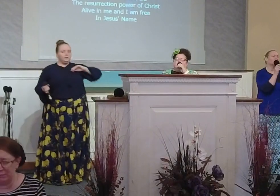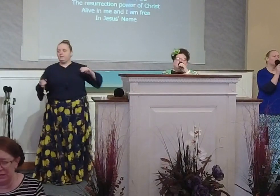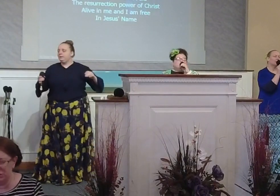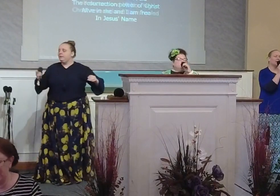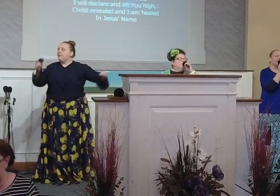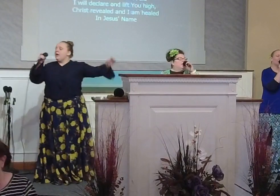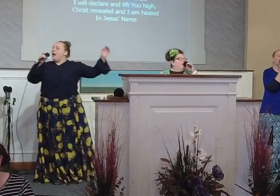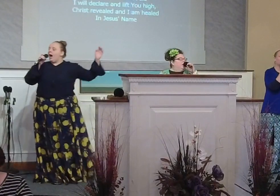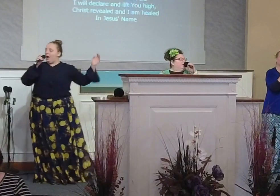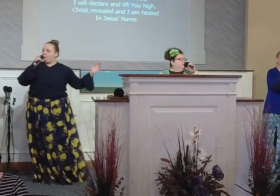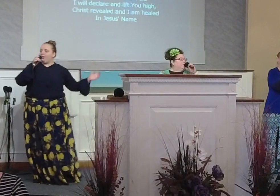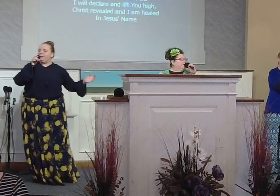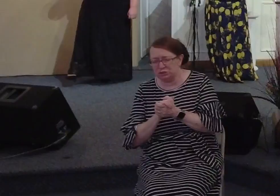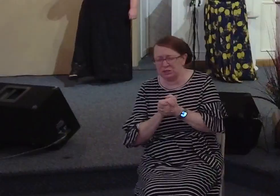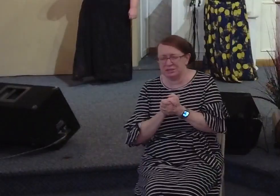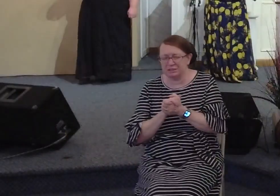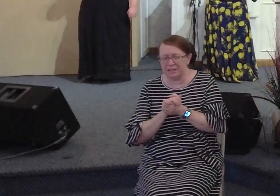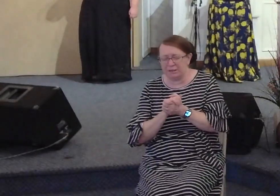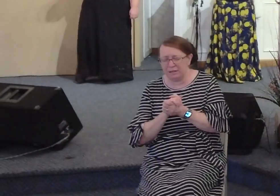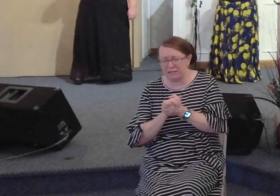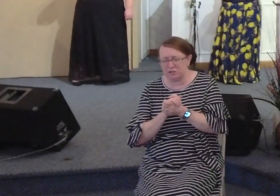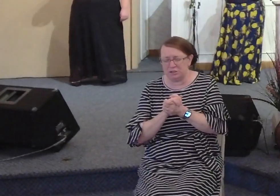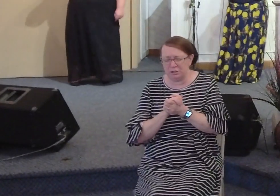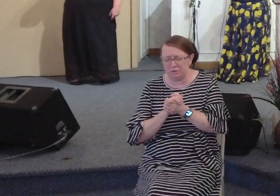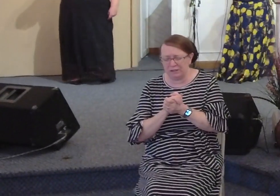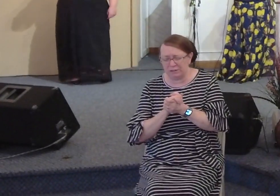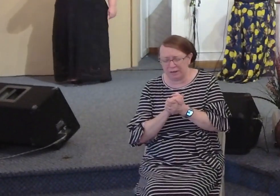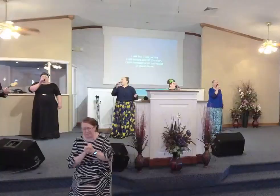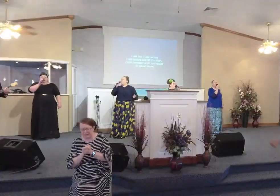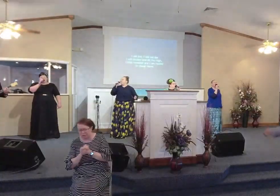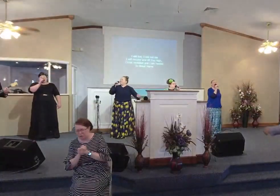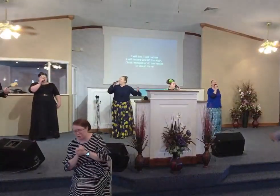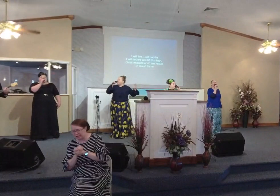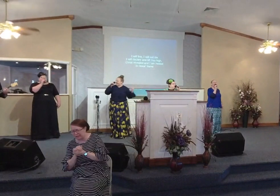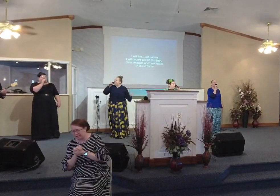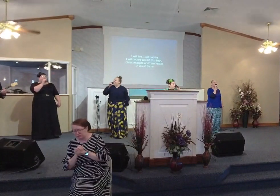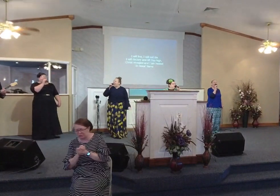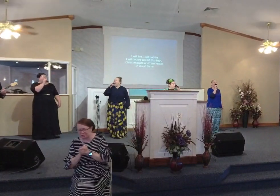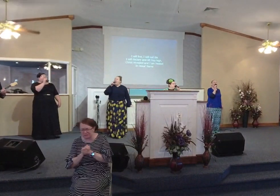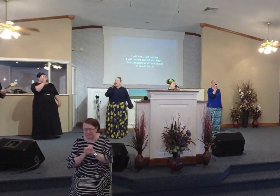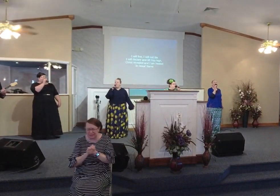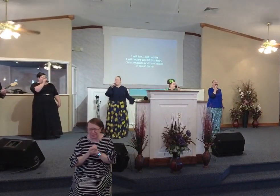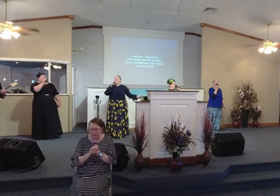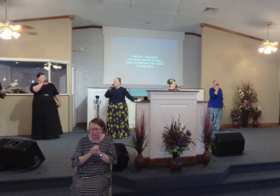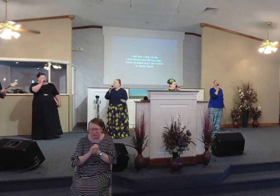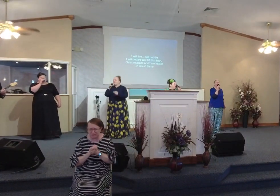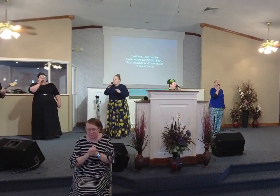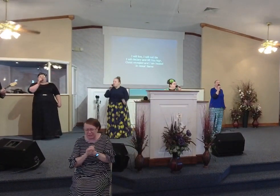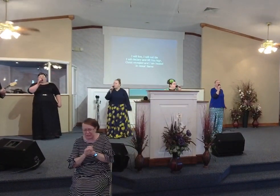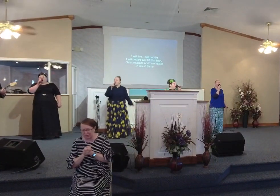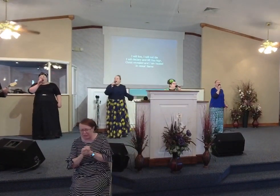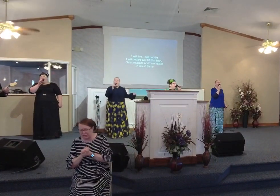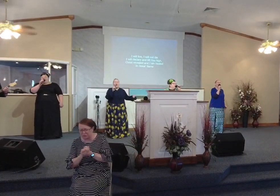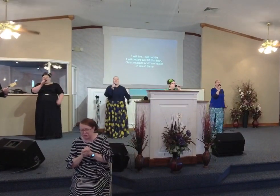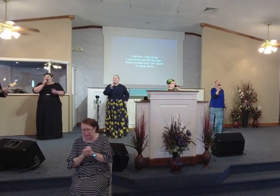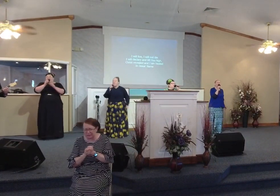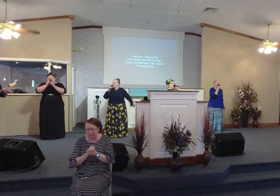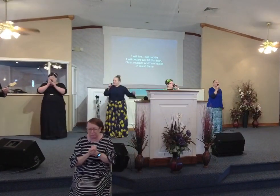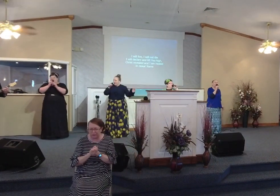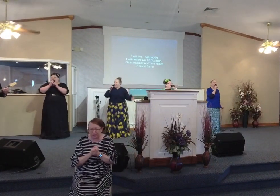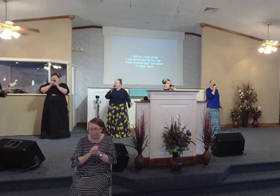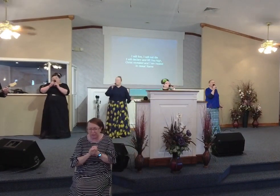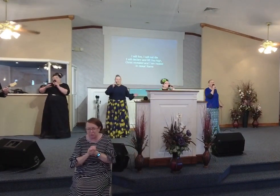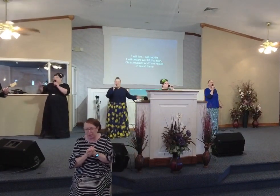Yo no voy a morir por la resurrección de Cristo. Yo voy a declararlo y te